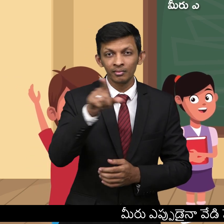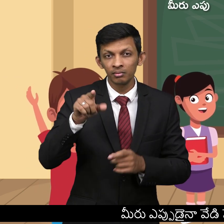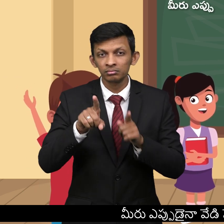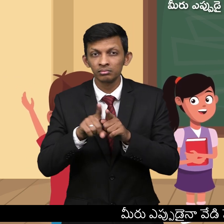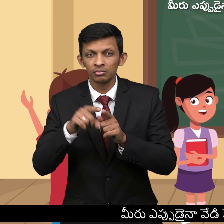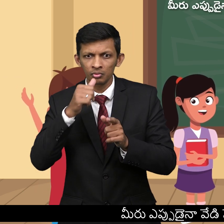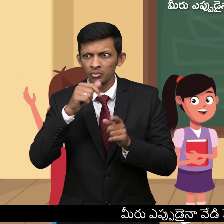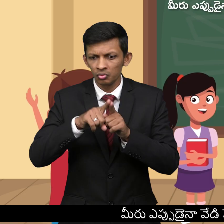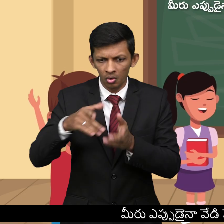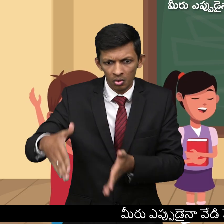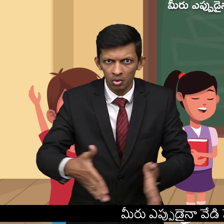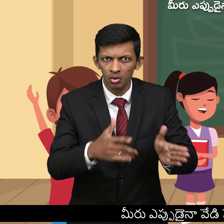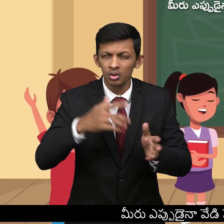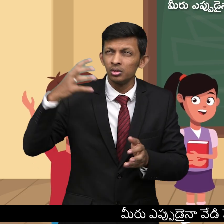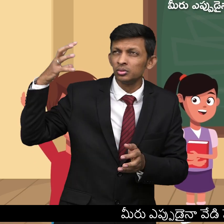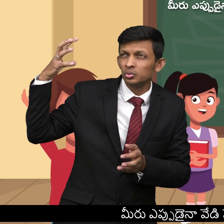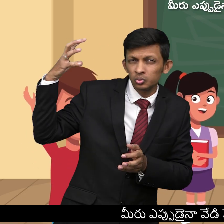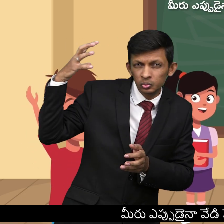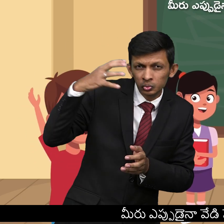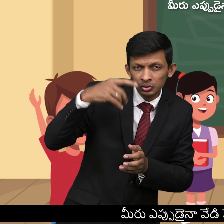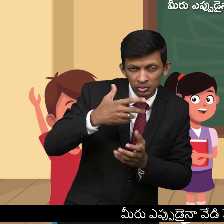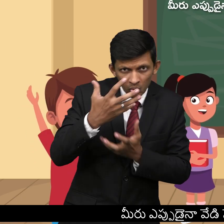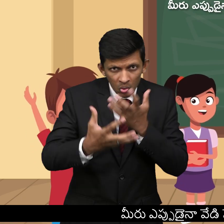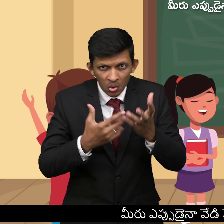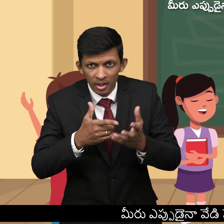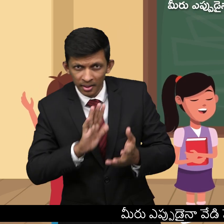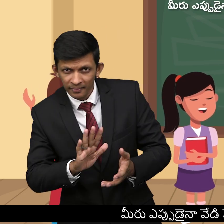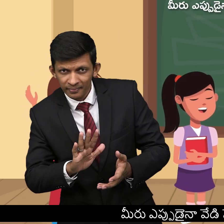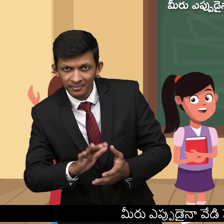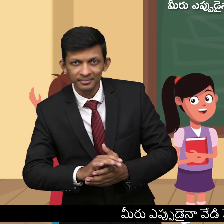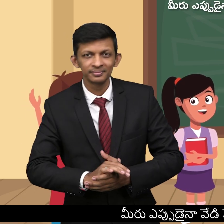మీరు ఎప్పుడైనా వేడి వేసవిలో నదిలో ఆడుకున్నారా?